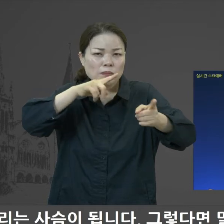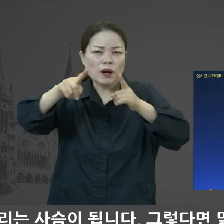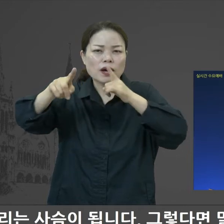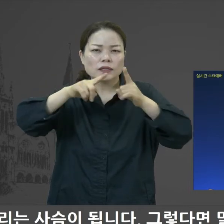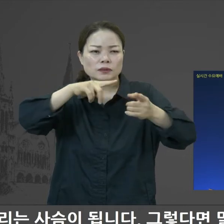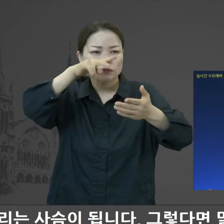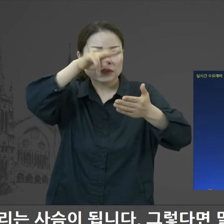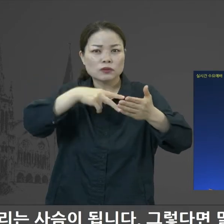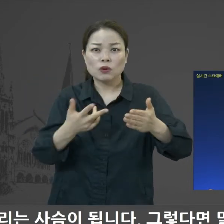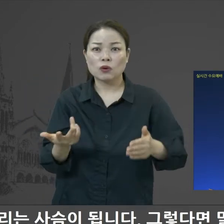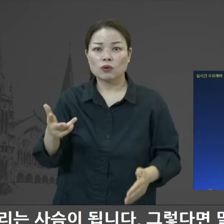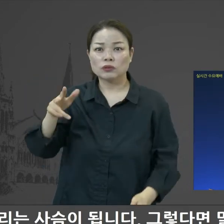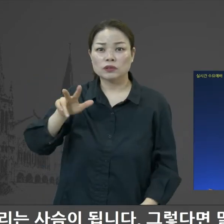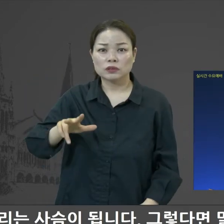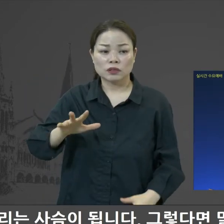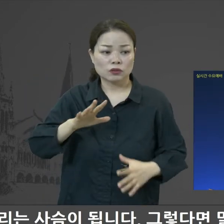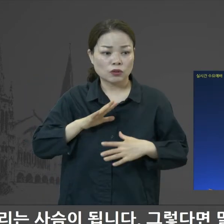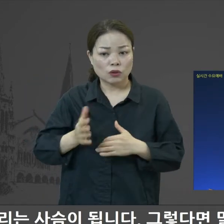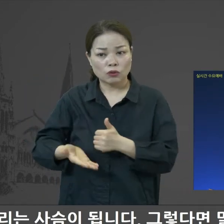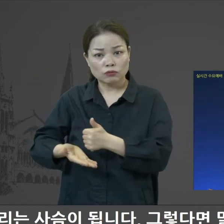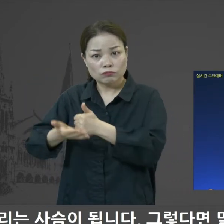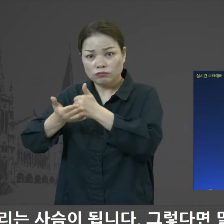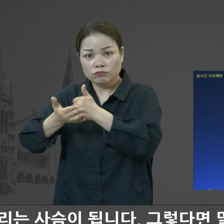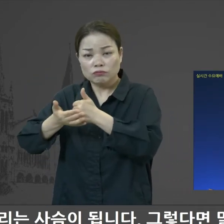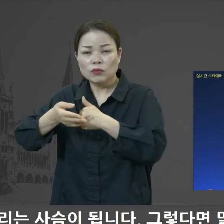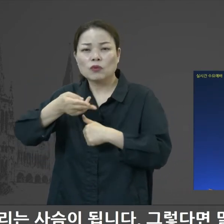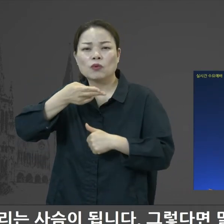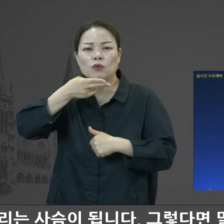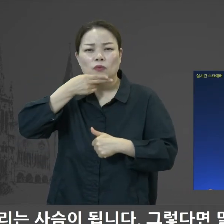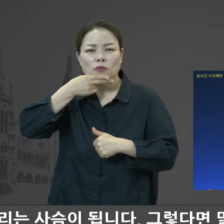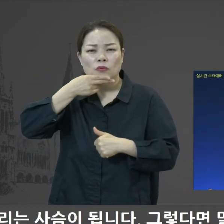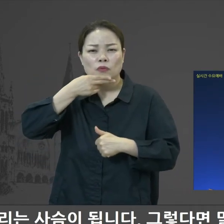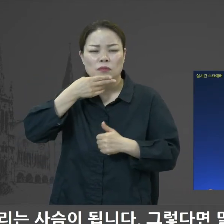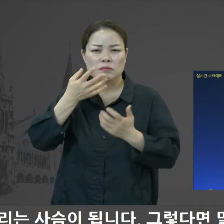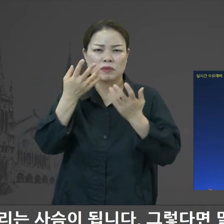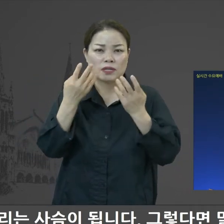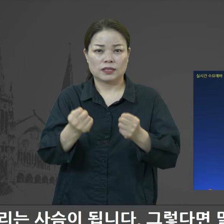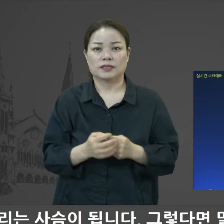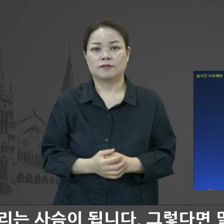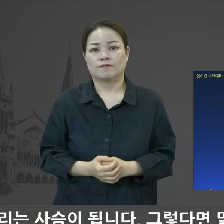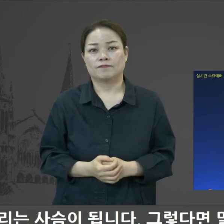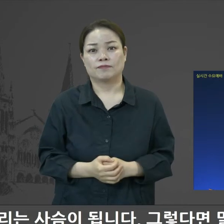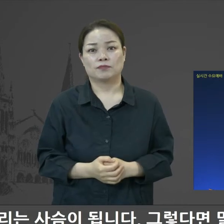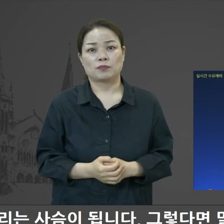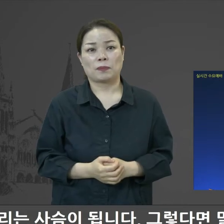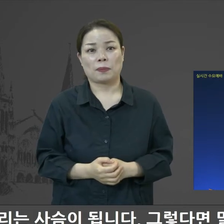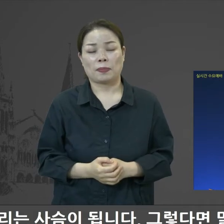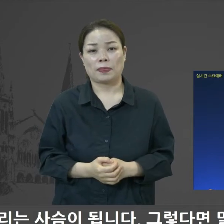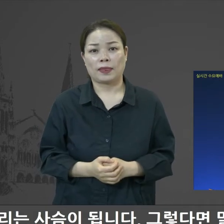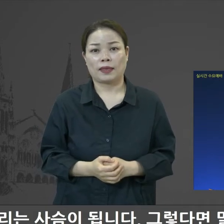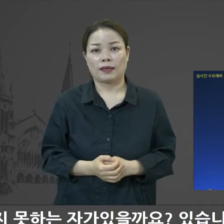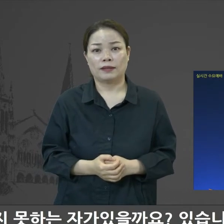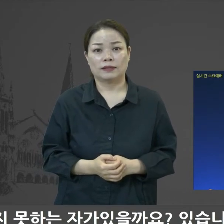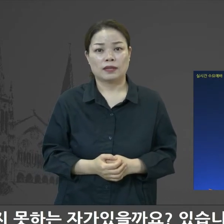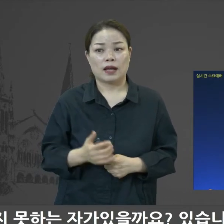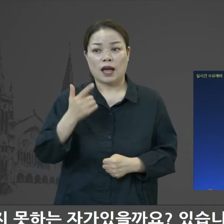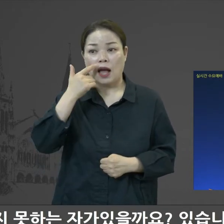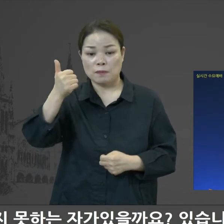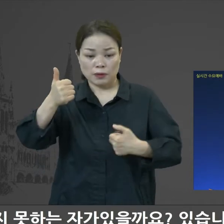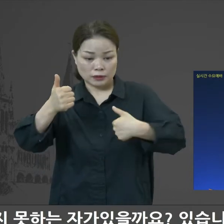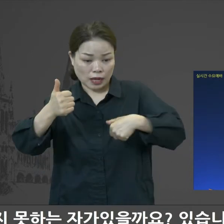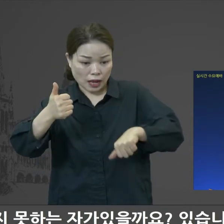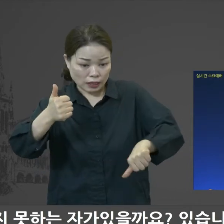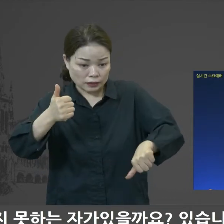말씀은 읽었지만 경외함과 순종함으로 가지 못한 예는 정말 많이 있습니다. 심지어는 아버지와